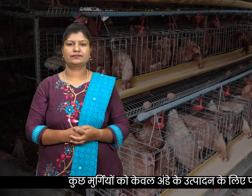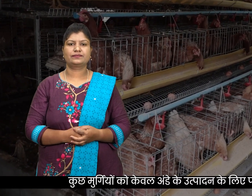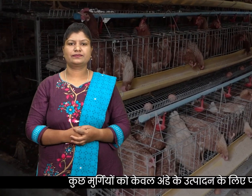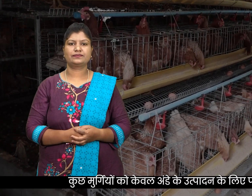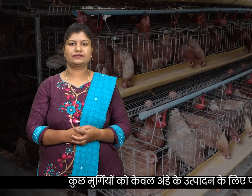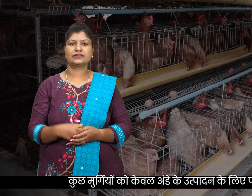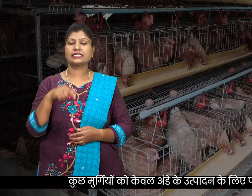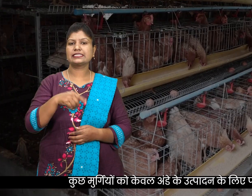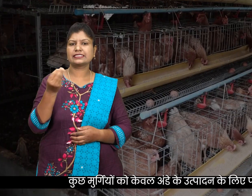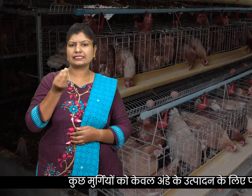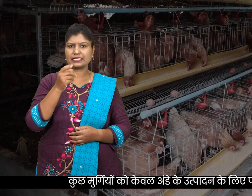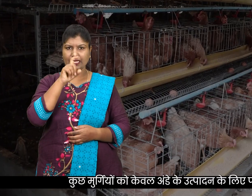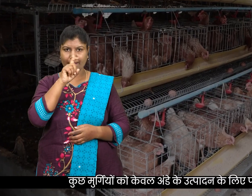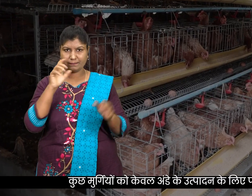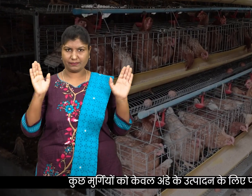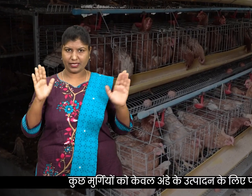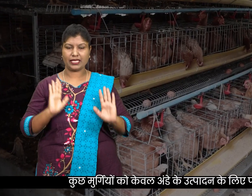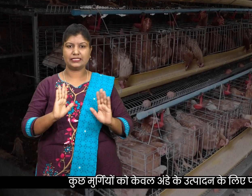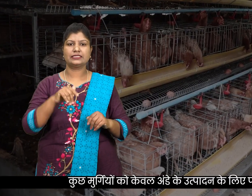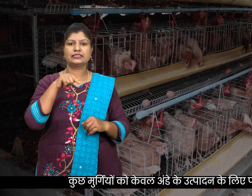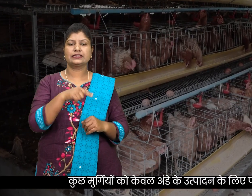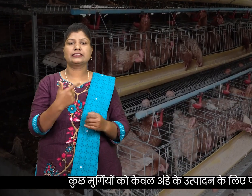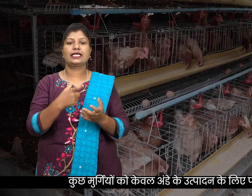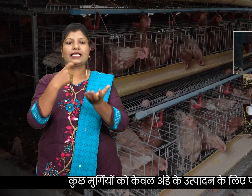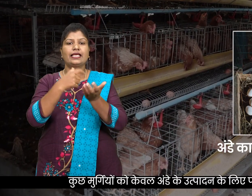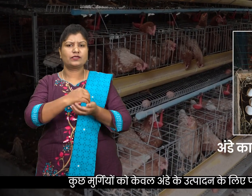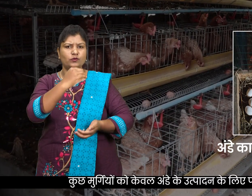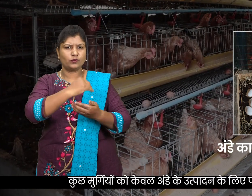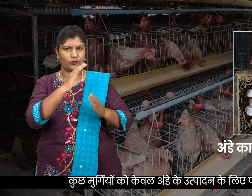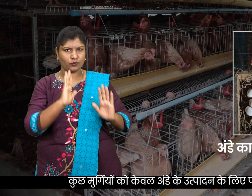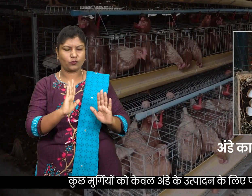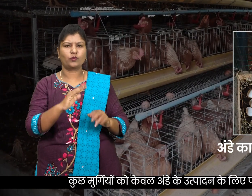कुछ मुर्गियों को केवल अंडे के उत्पादन के लिए पाला जाता है।